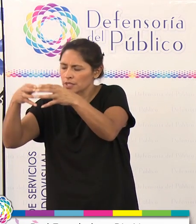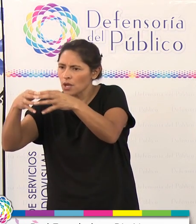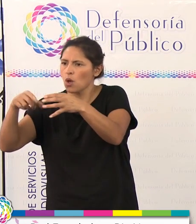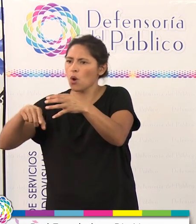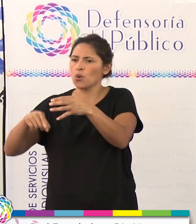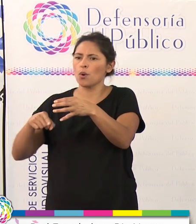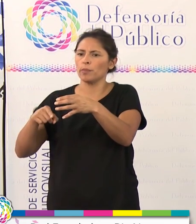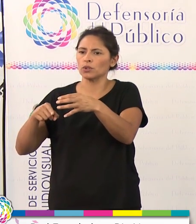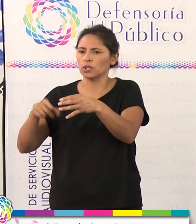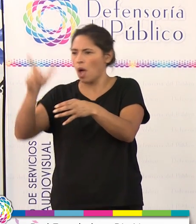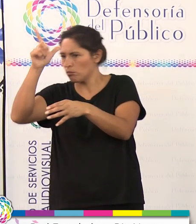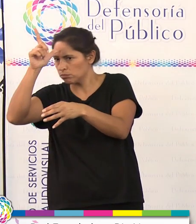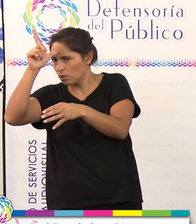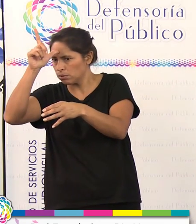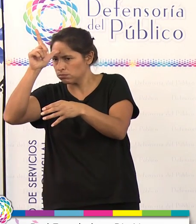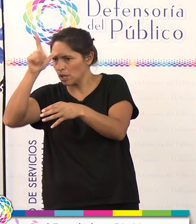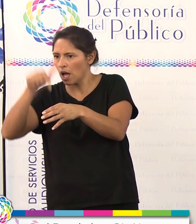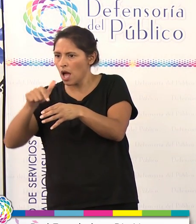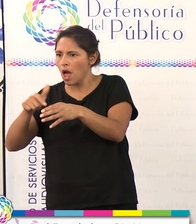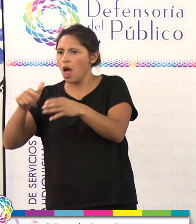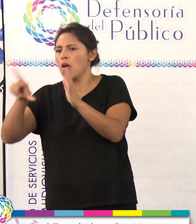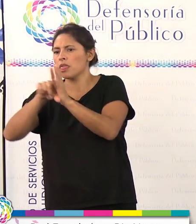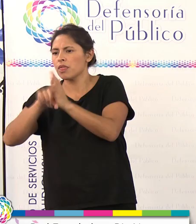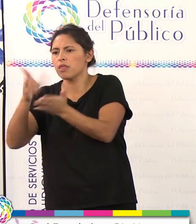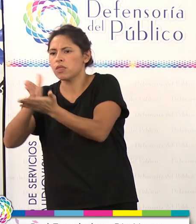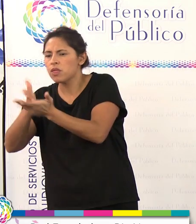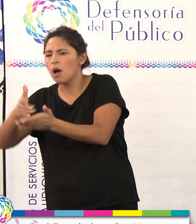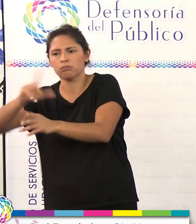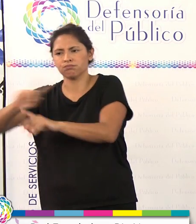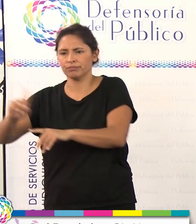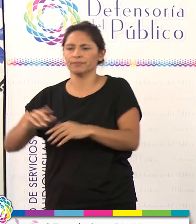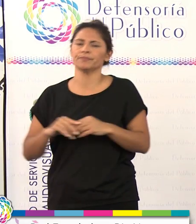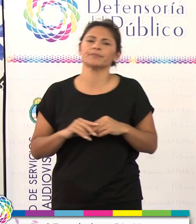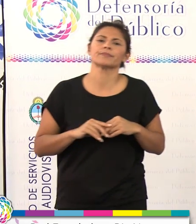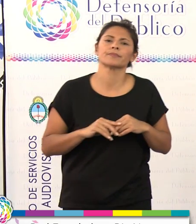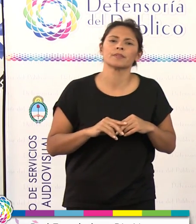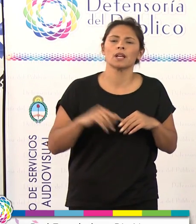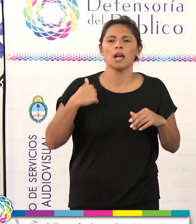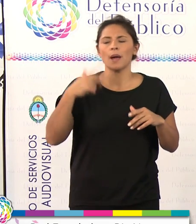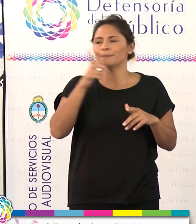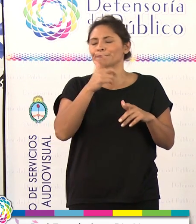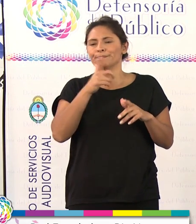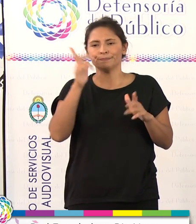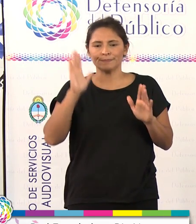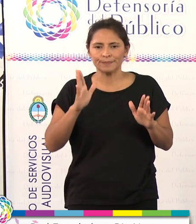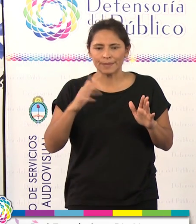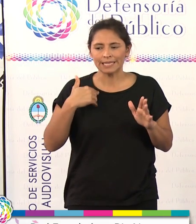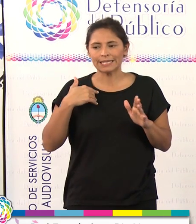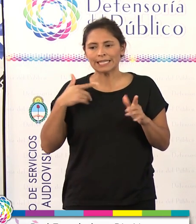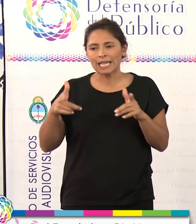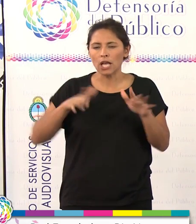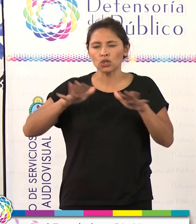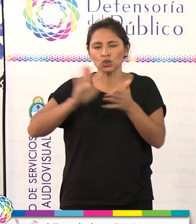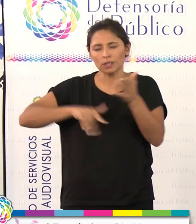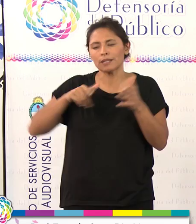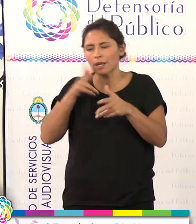las facultades policiales de intervenir frente a determinadas situaciones, y creo que elípticamente estaba haciendo referencia a este conflicto con el Superior